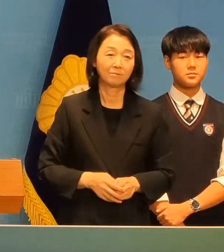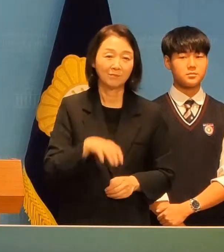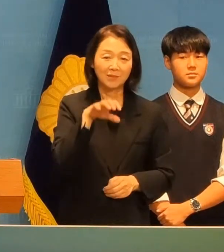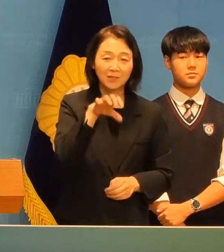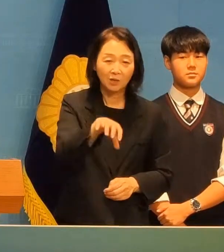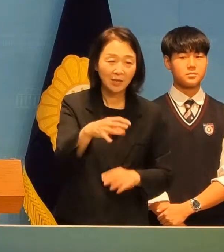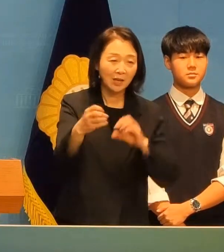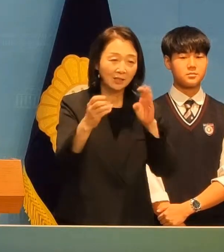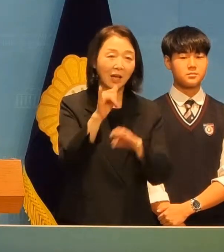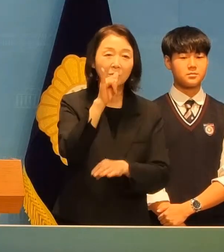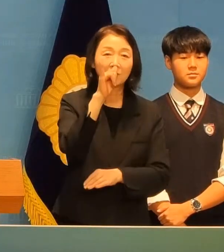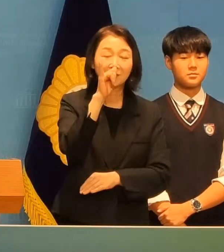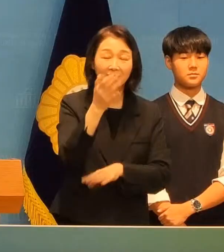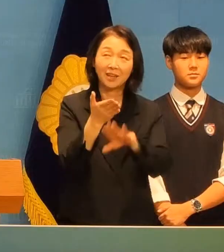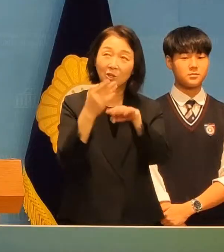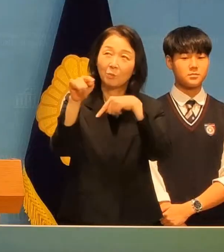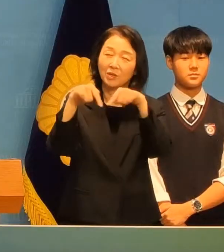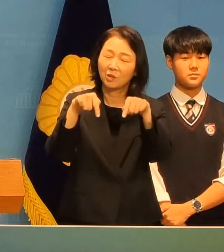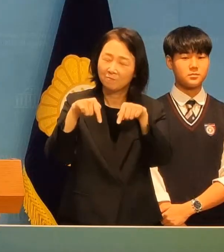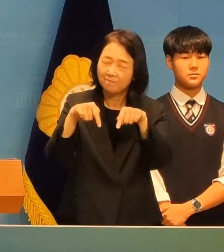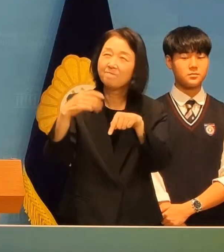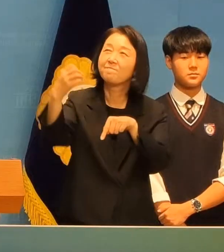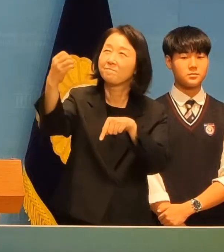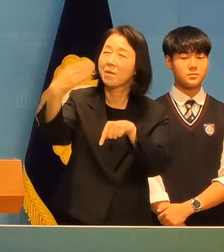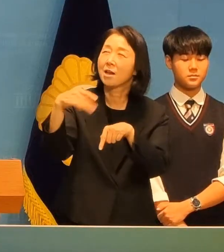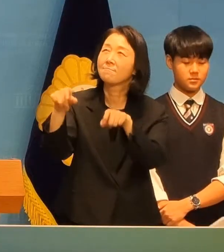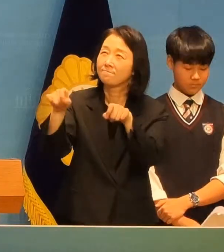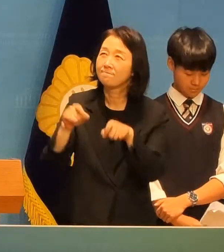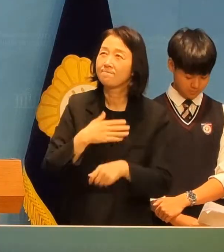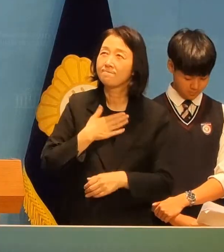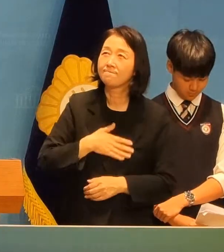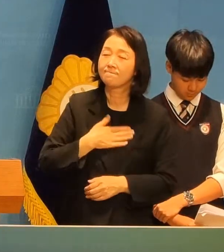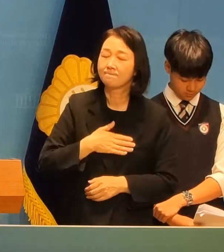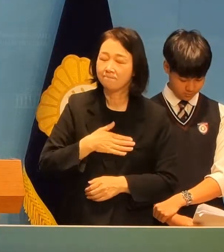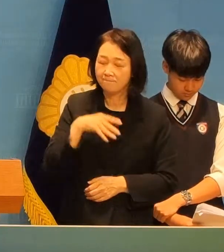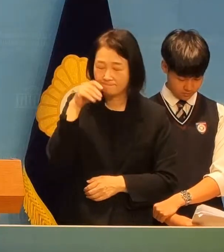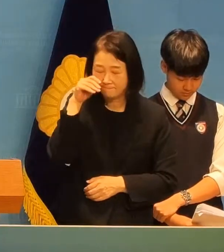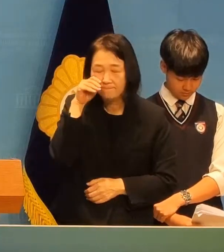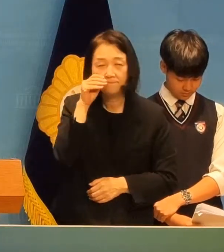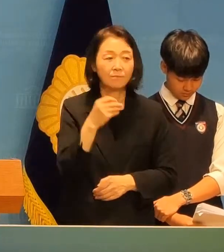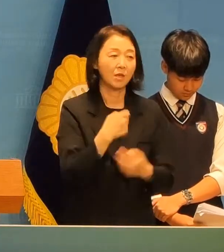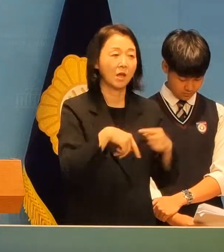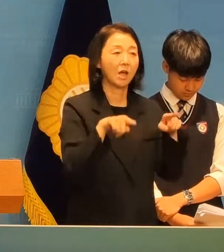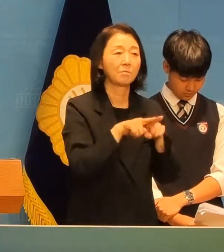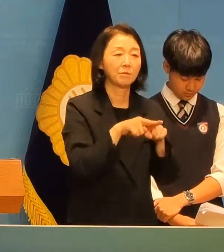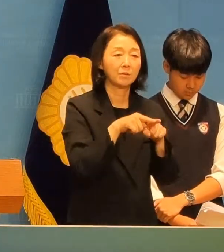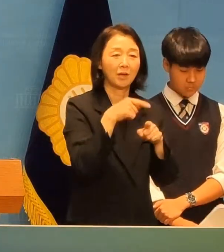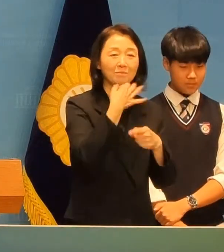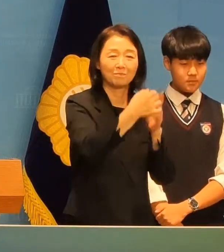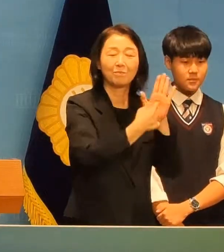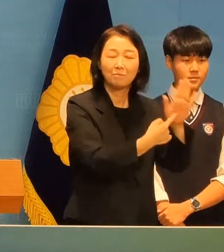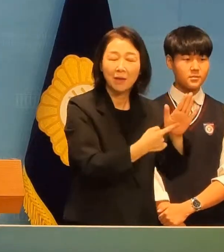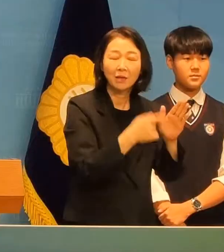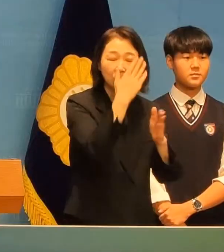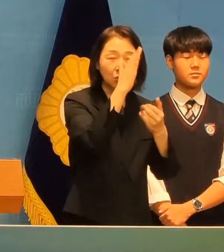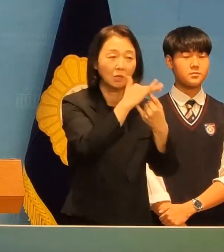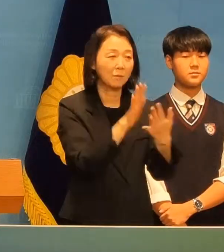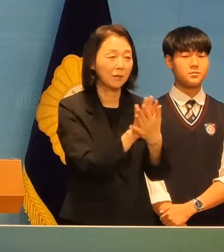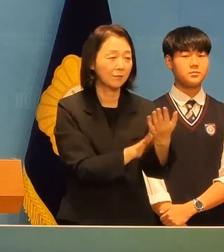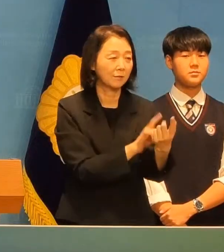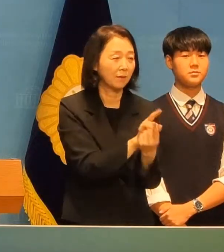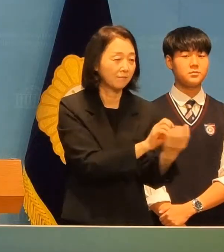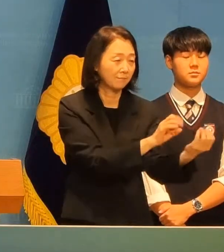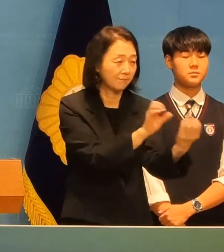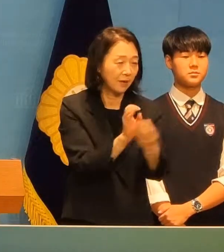있다 라는 선배 정치인들의 격언을 되새기며 저희와 함께 목소리를 낼 청소년과 직접 대면하여